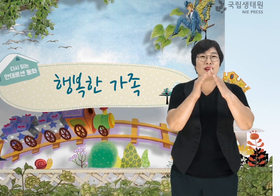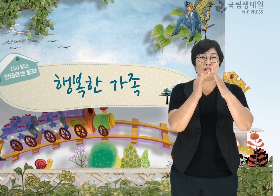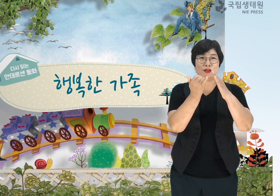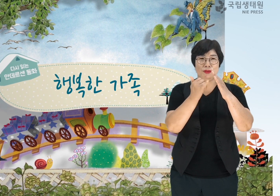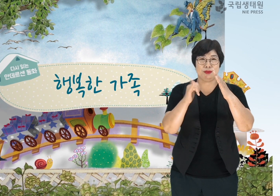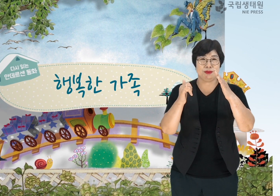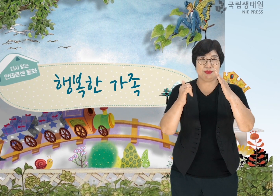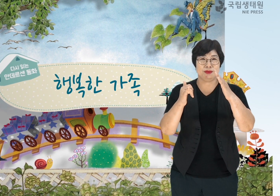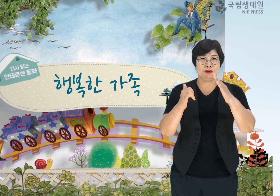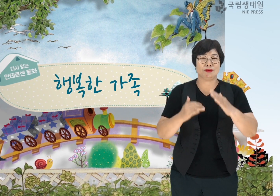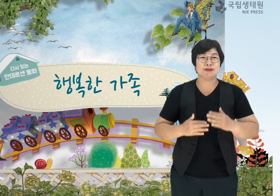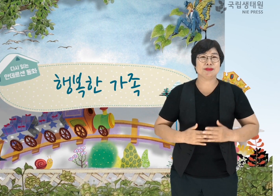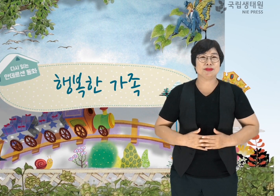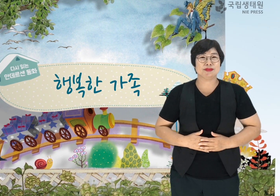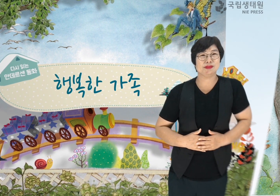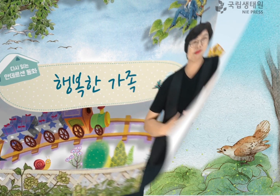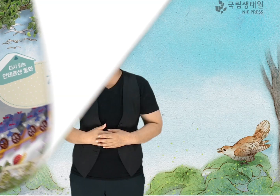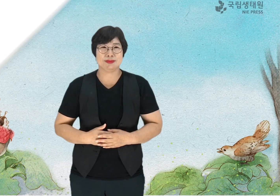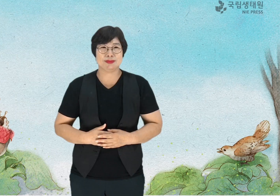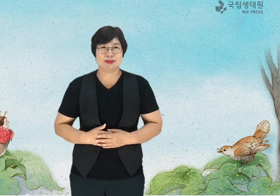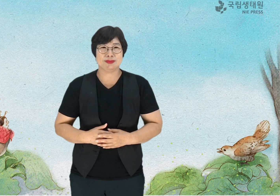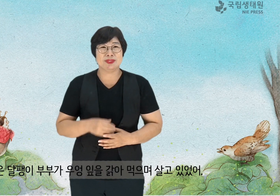행복한 가족.